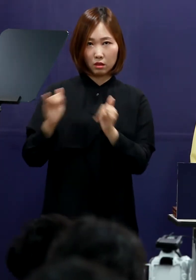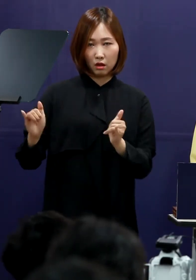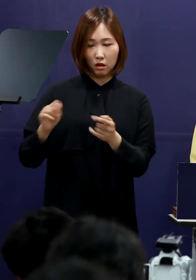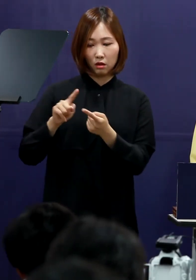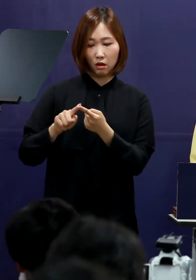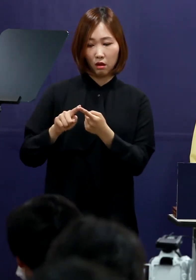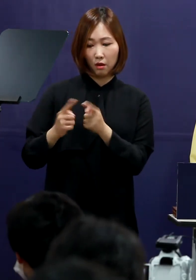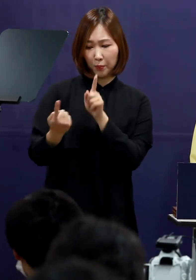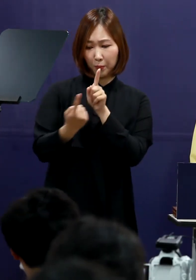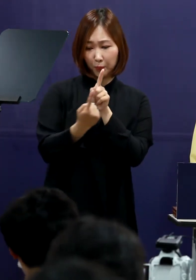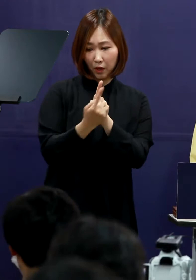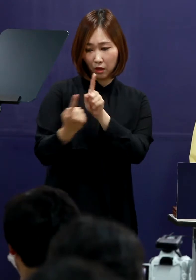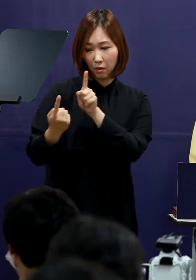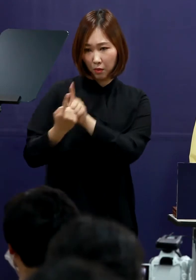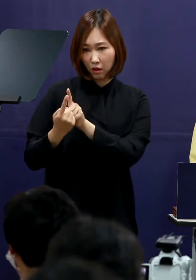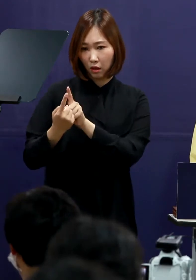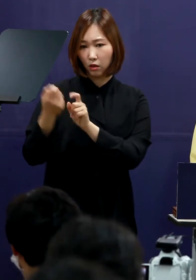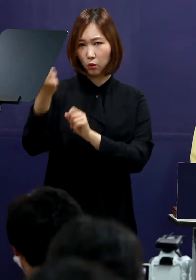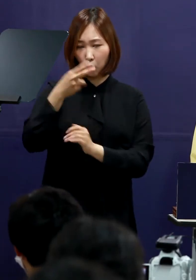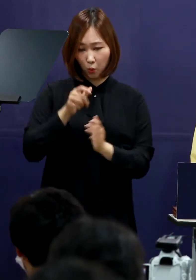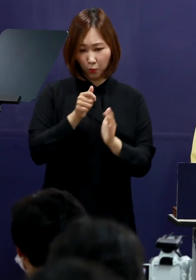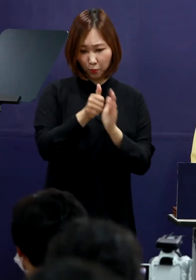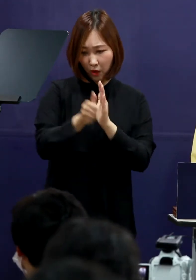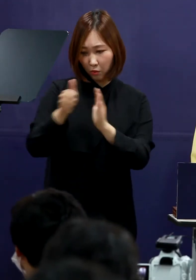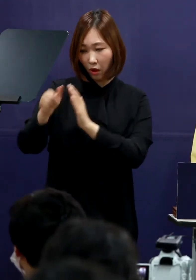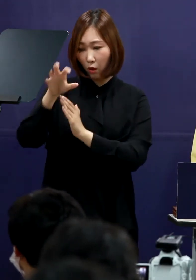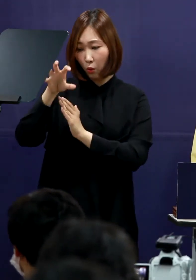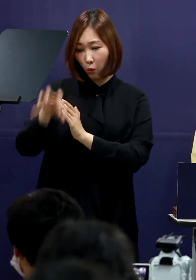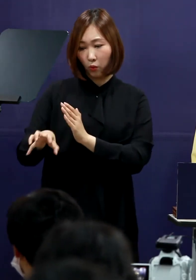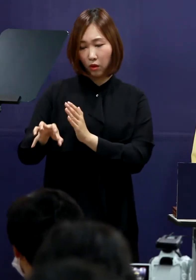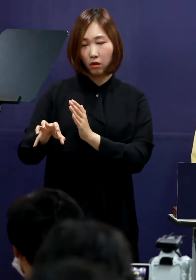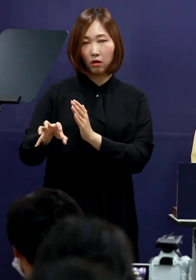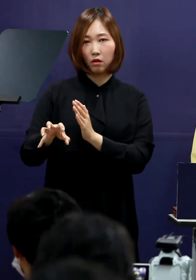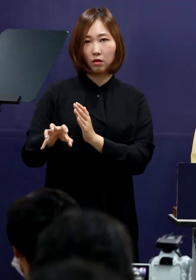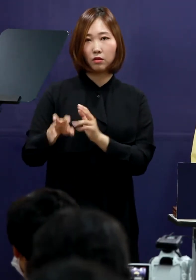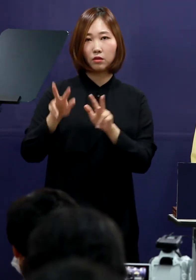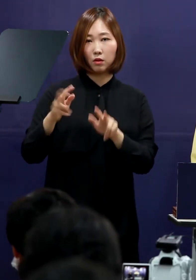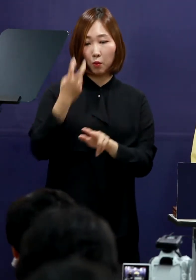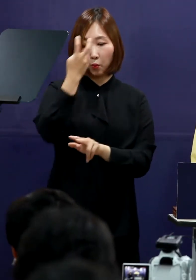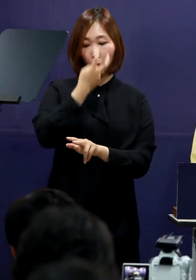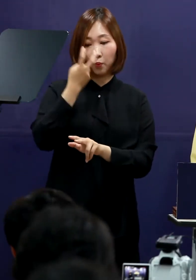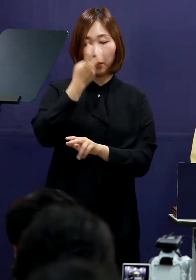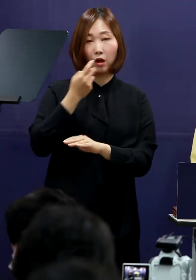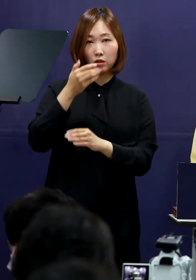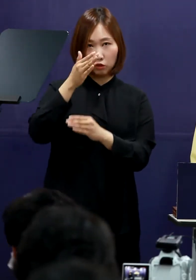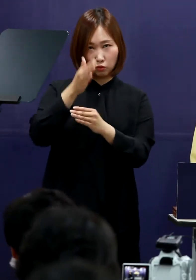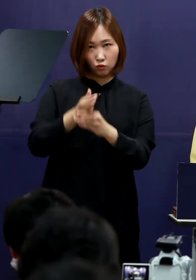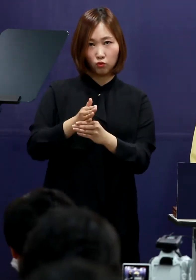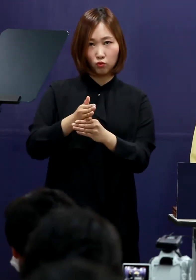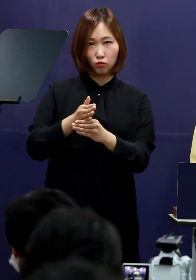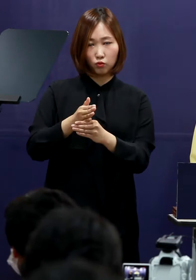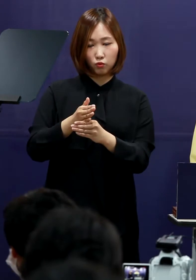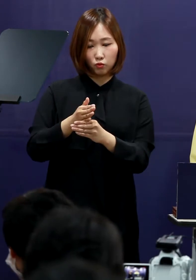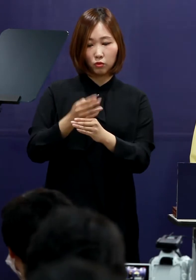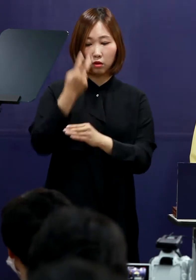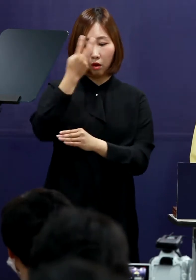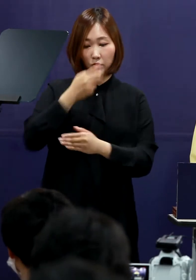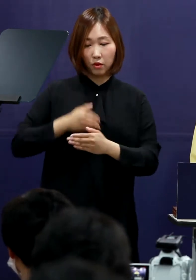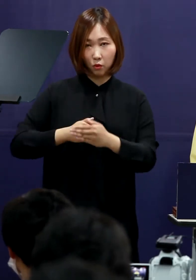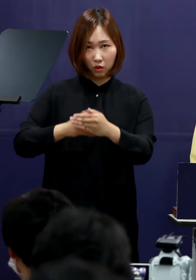접촉자들을 파악을 해서 검사를 실시해 주어 있는데 그 검사 과정에서